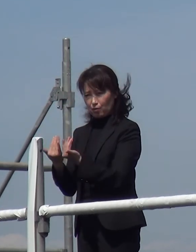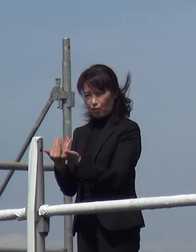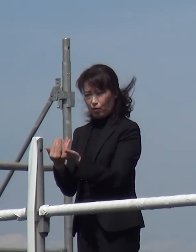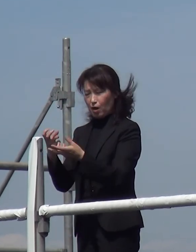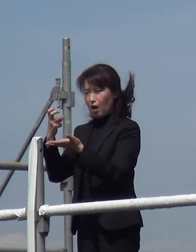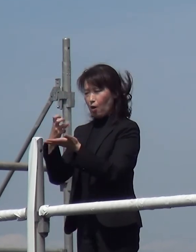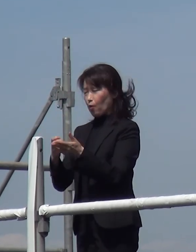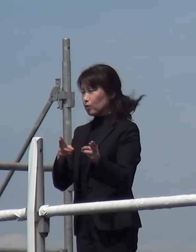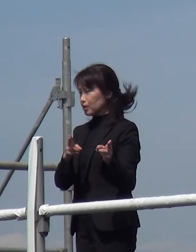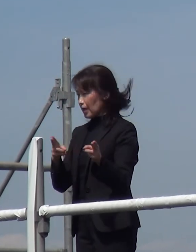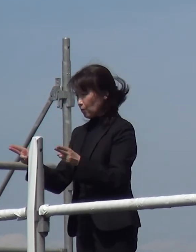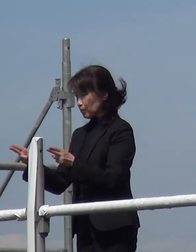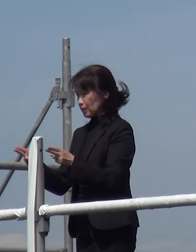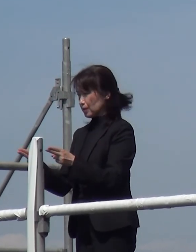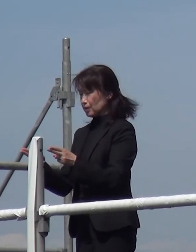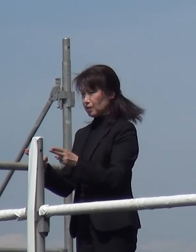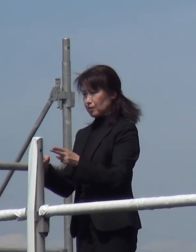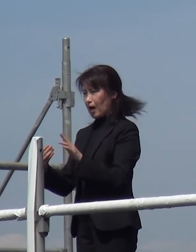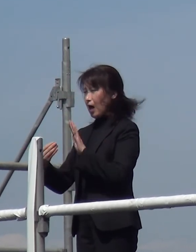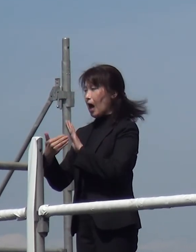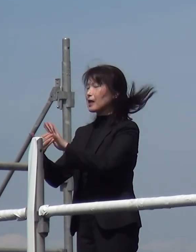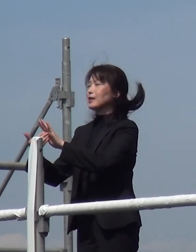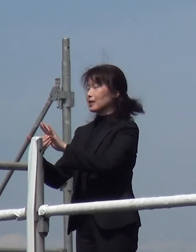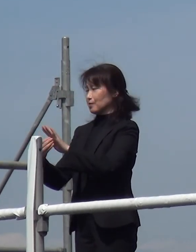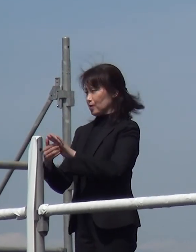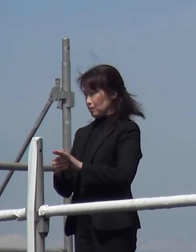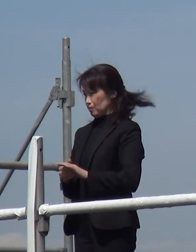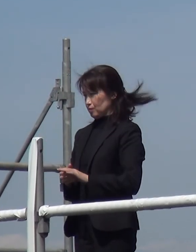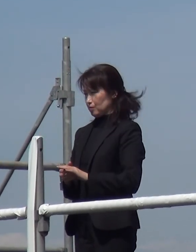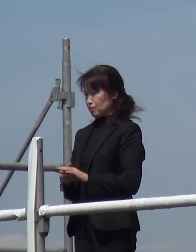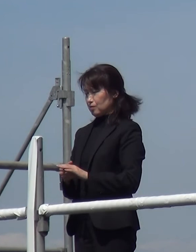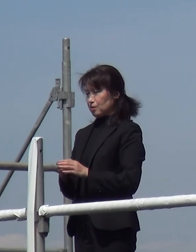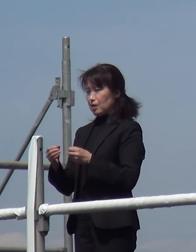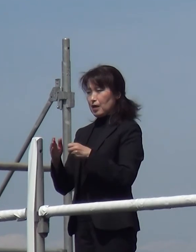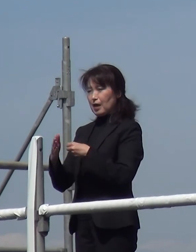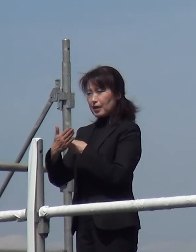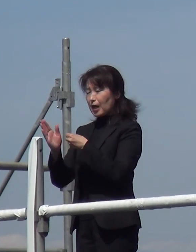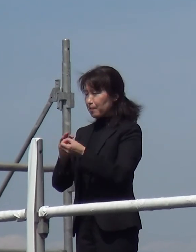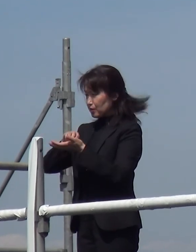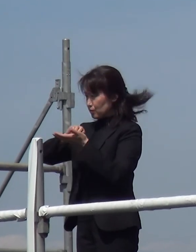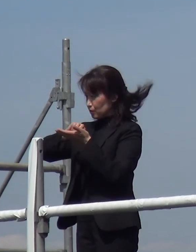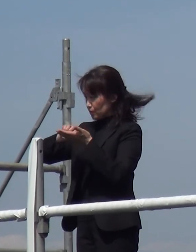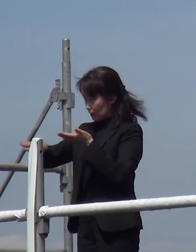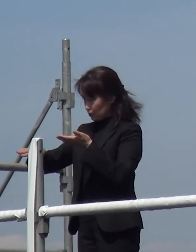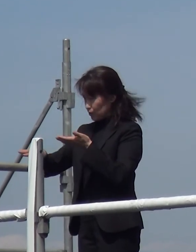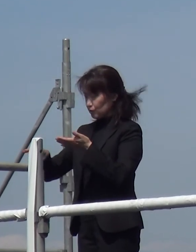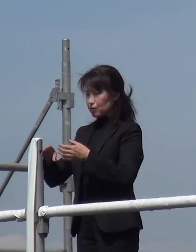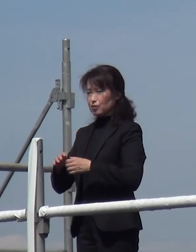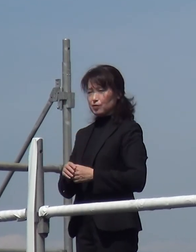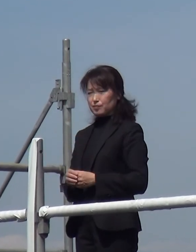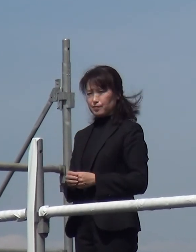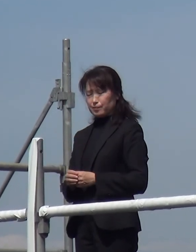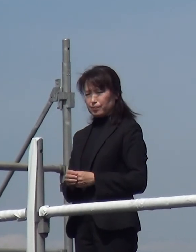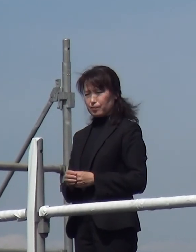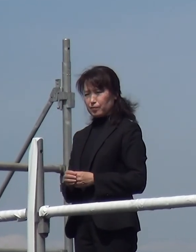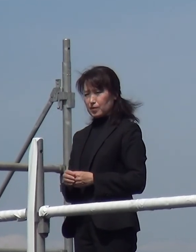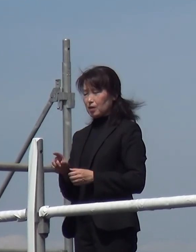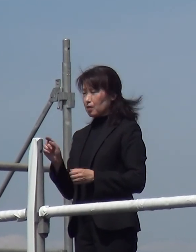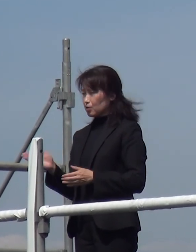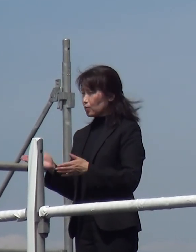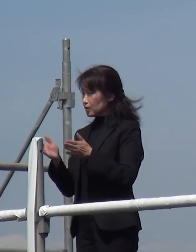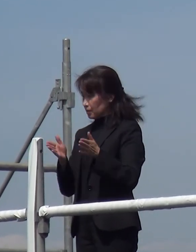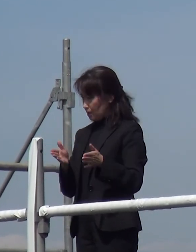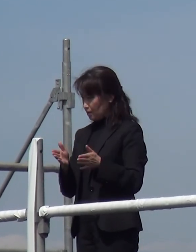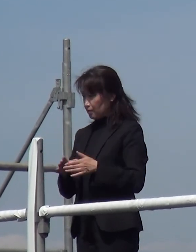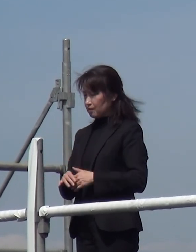制度に反対します。脱原発社会を求めます。そしてです